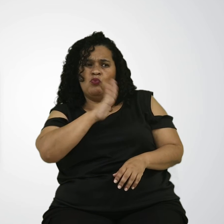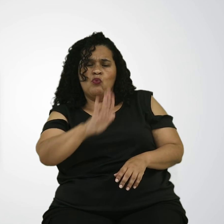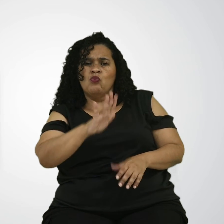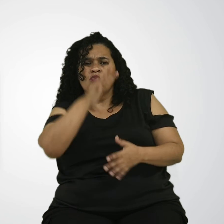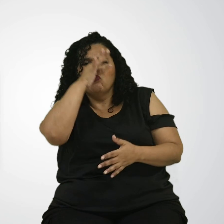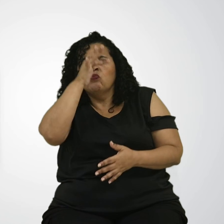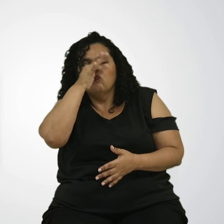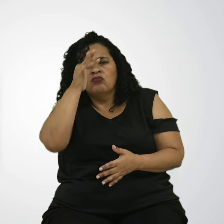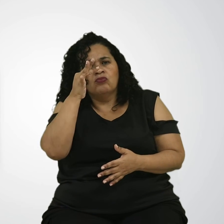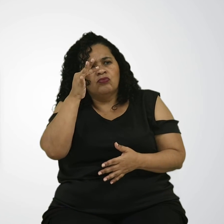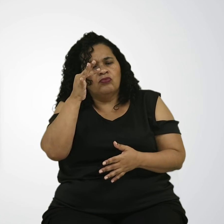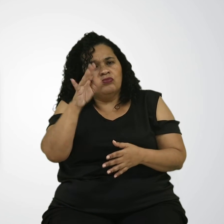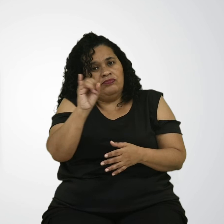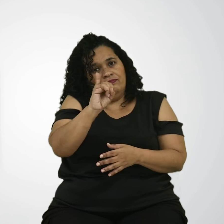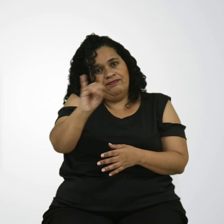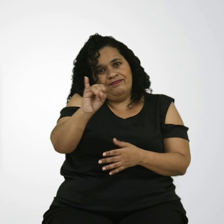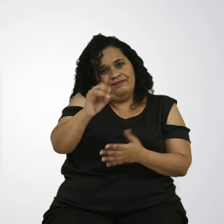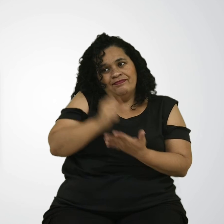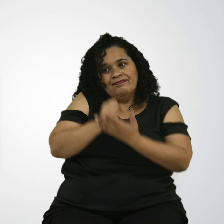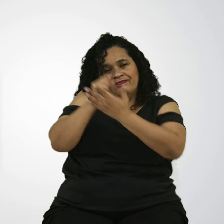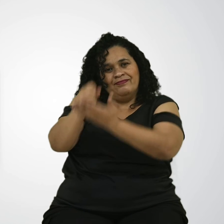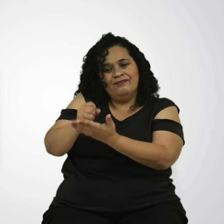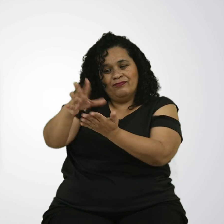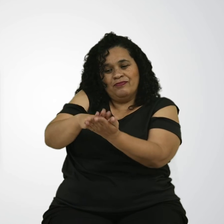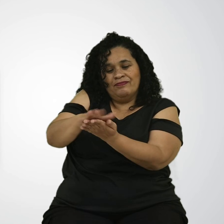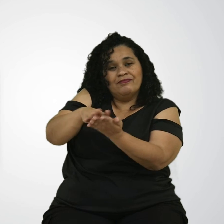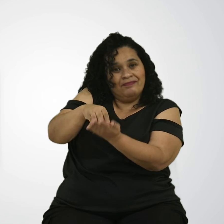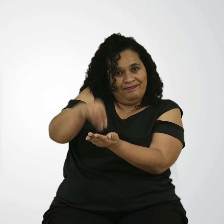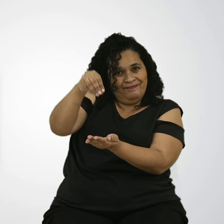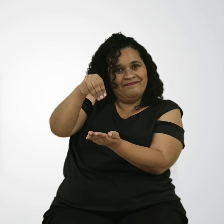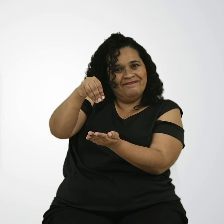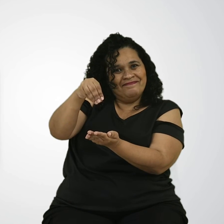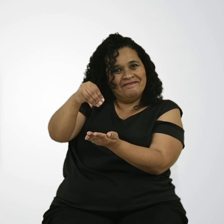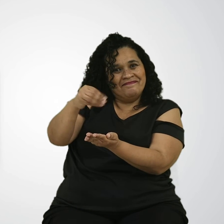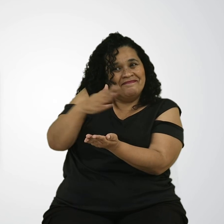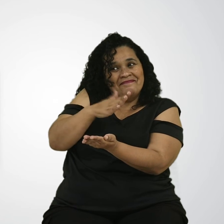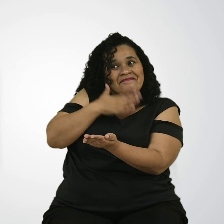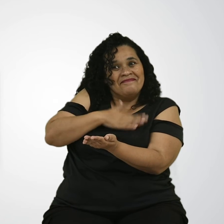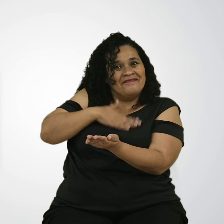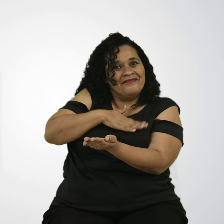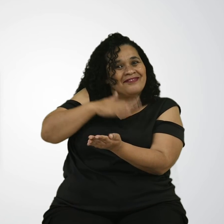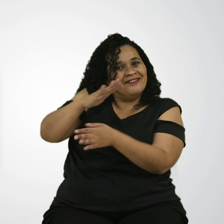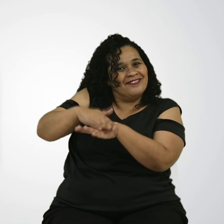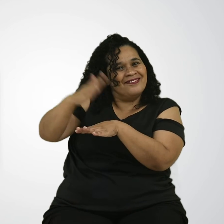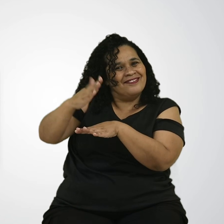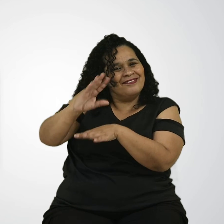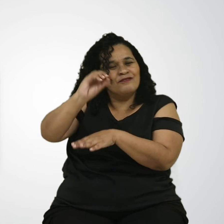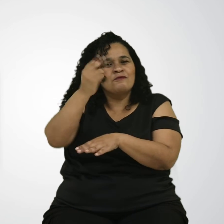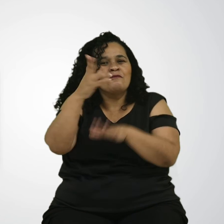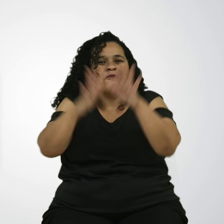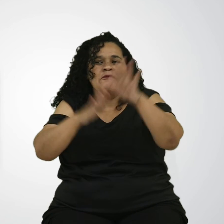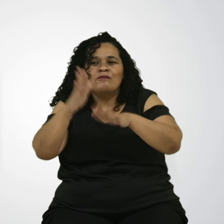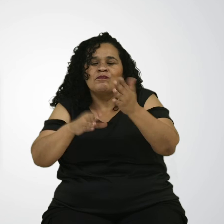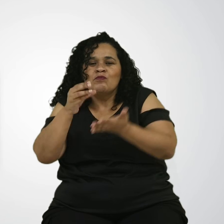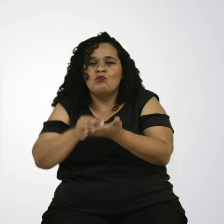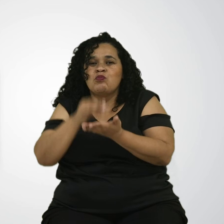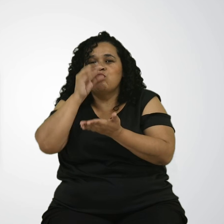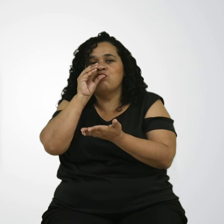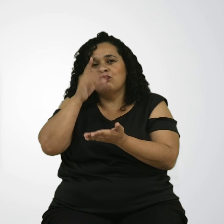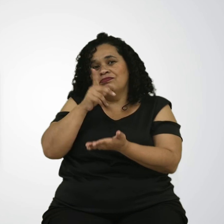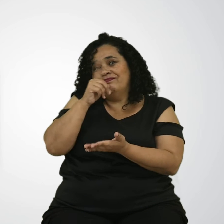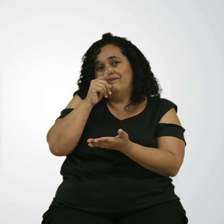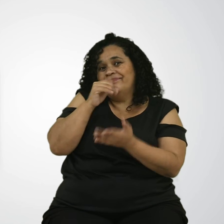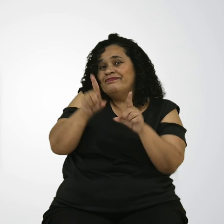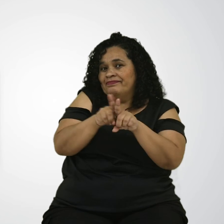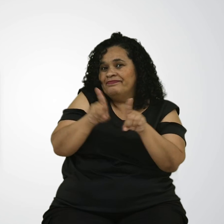uma coxinha... Ajuda, né? Olha, meu irmão. Às vezes é o copo d'água, né? O copo com água, Exatamente. Né? Então,